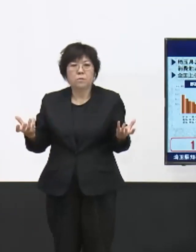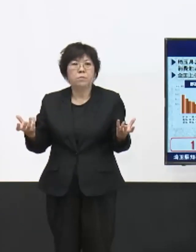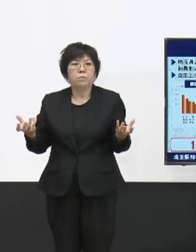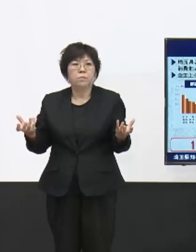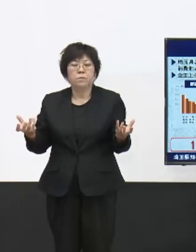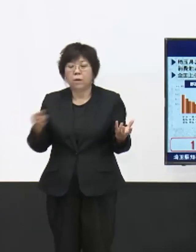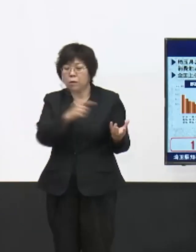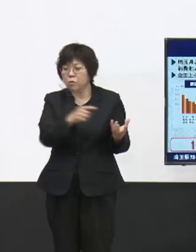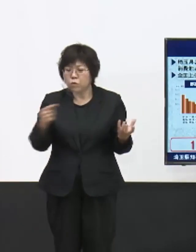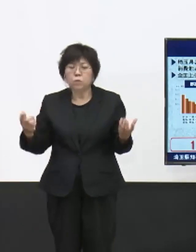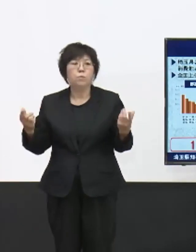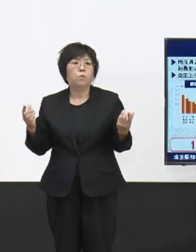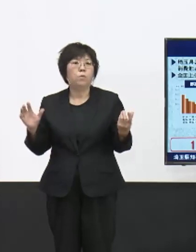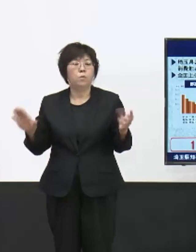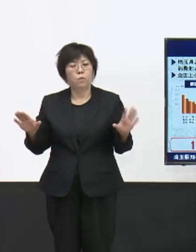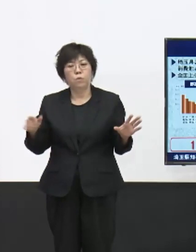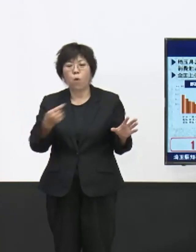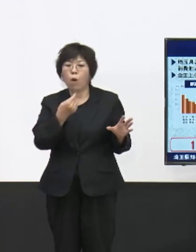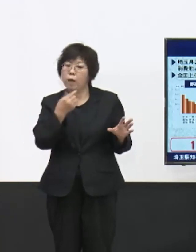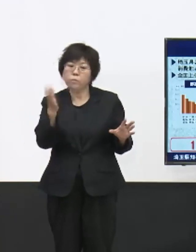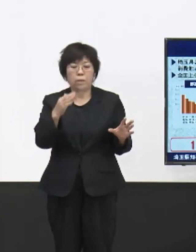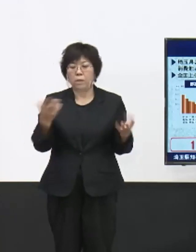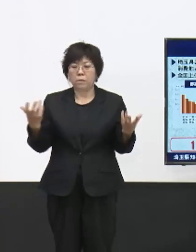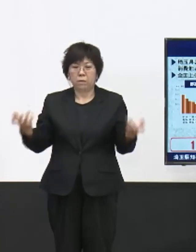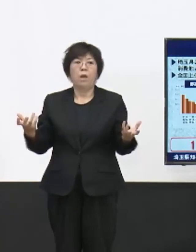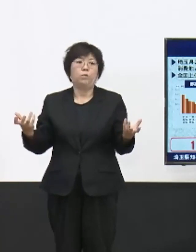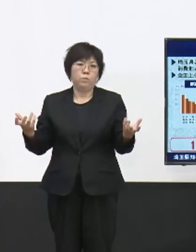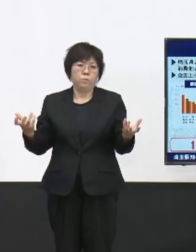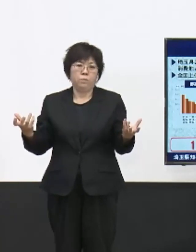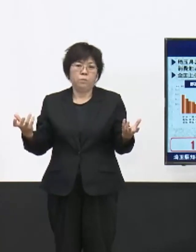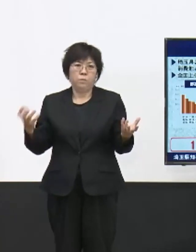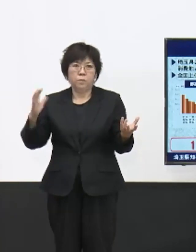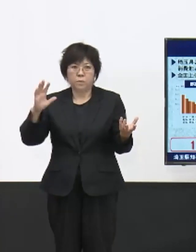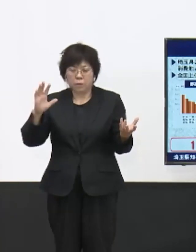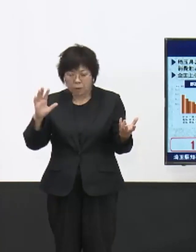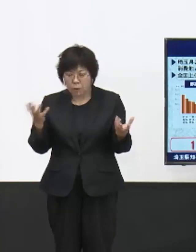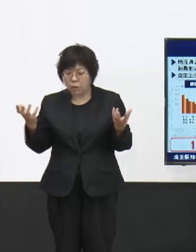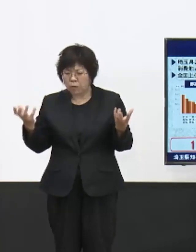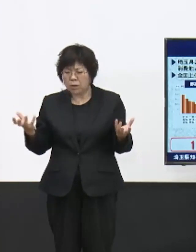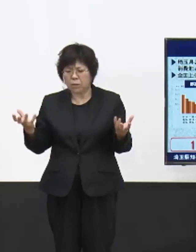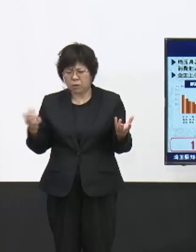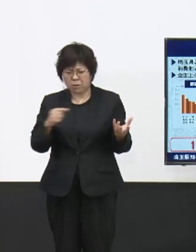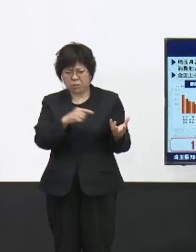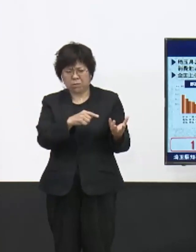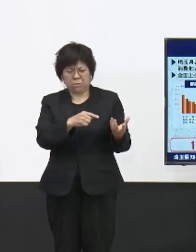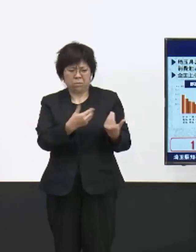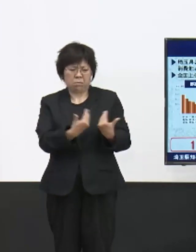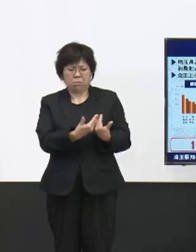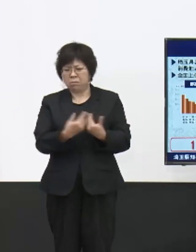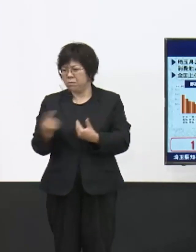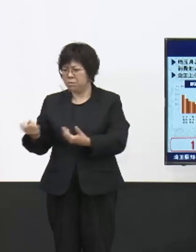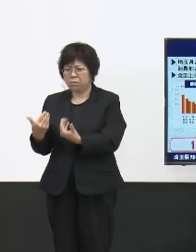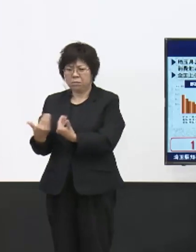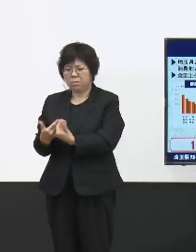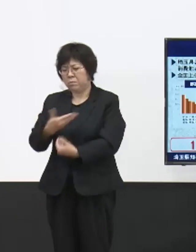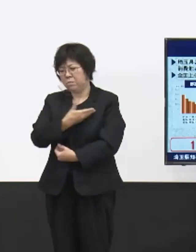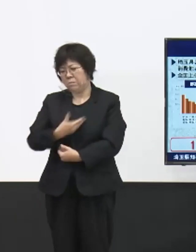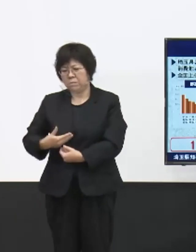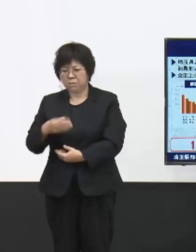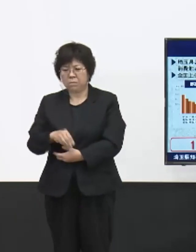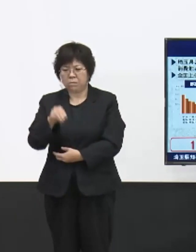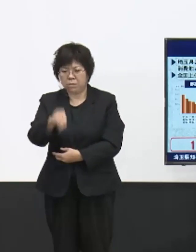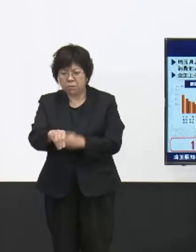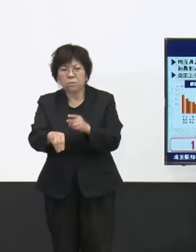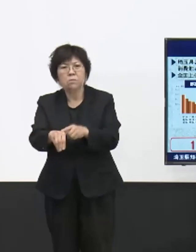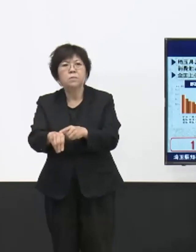は決して不自然ではないと思います。ただ、さっき言ったように妥協できるところ、合意できるところだけを合わせるというの